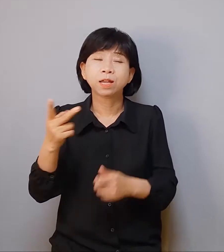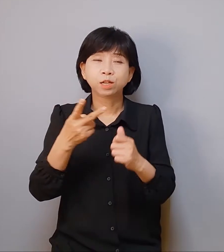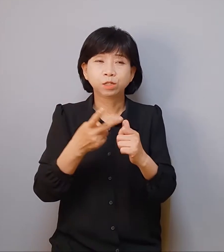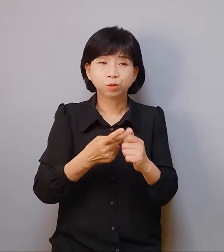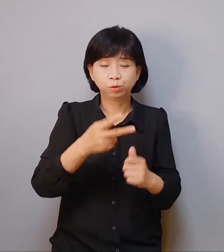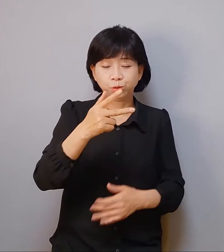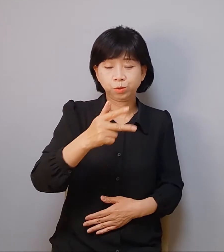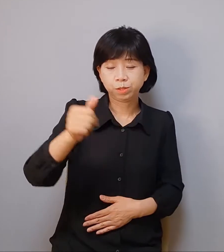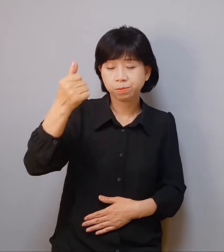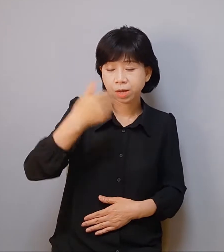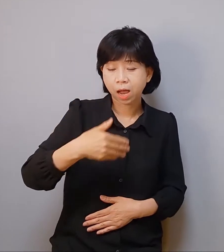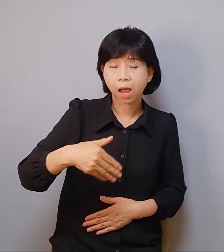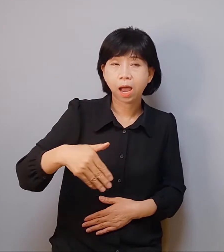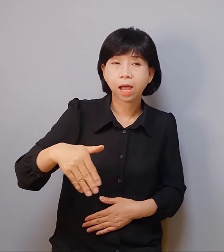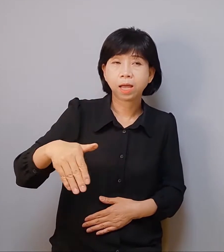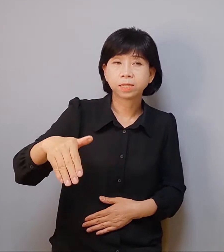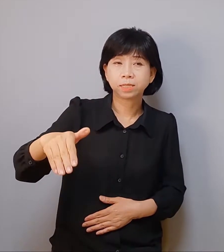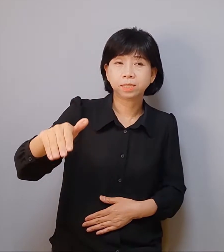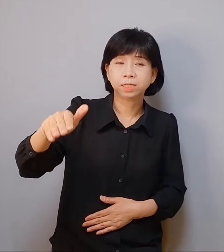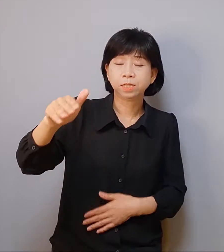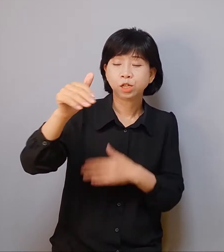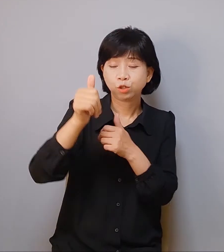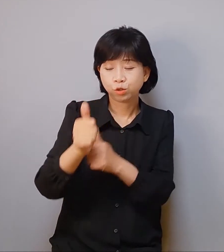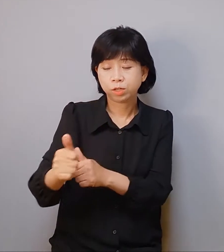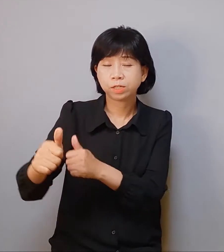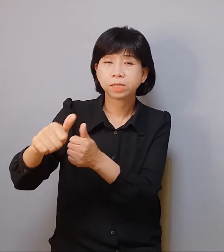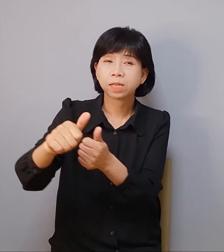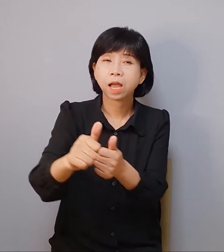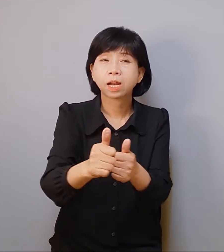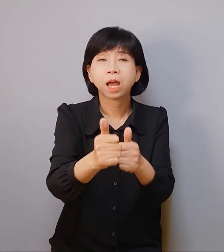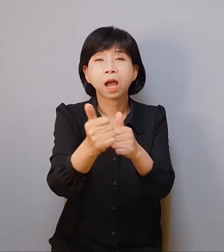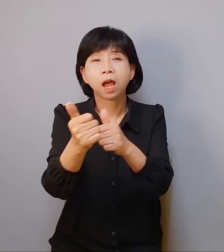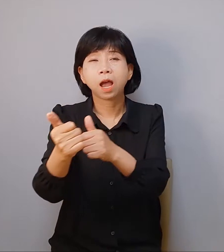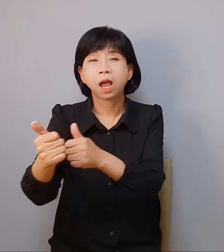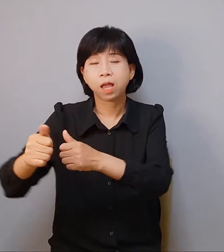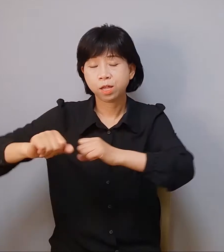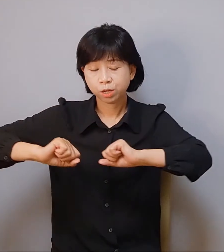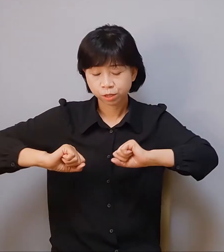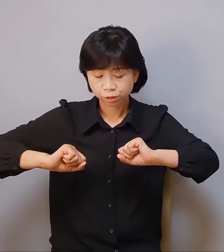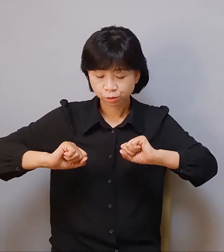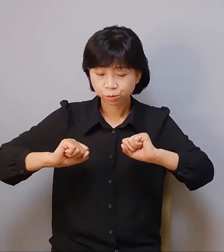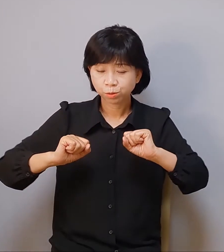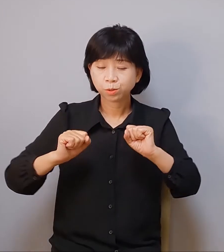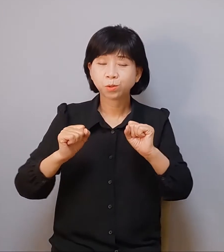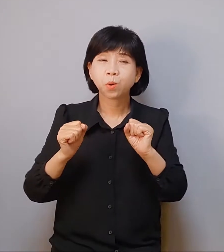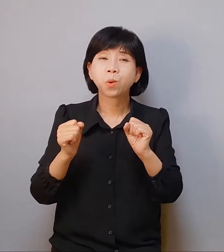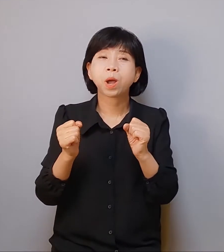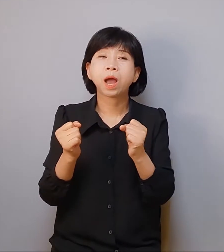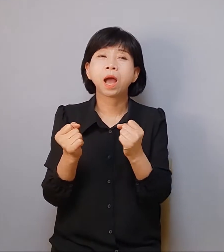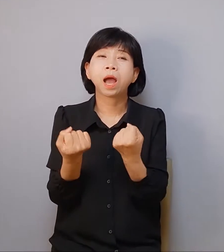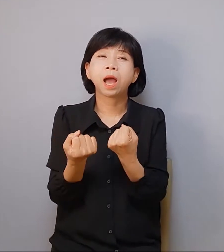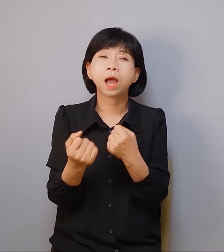가오리다 주님 가신 뒤를 따라